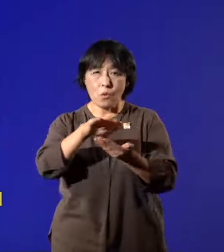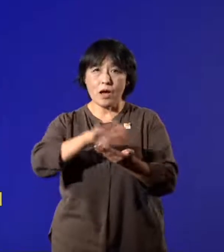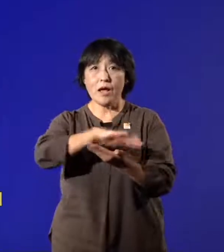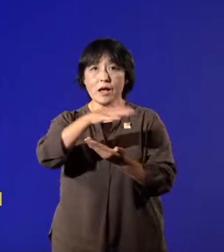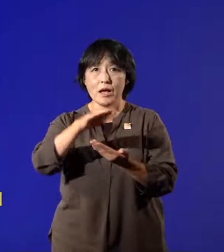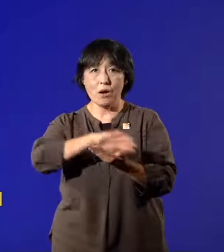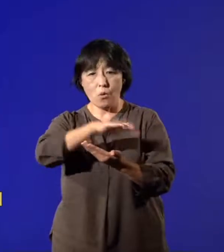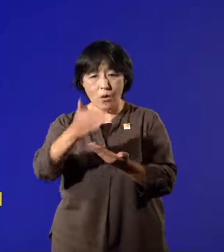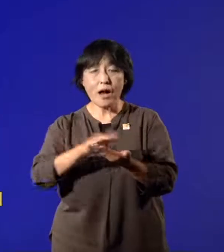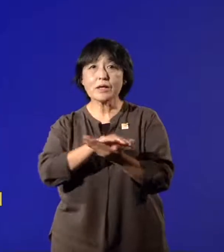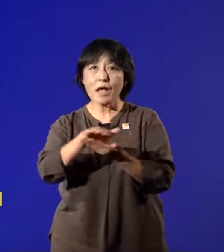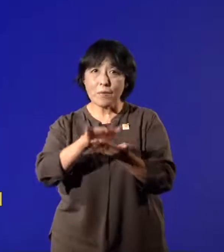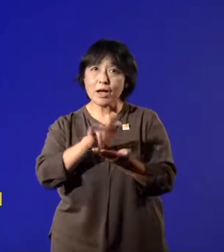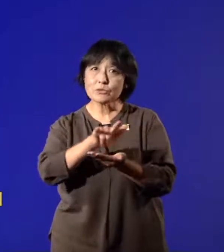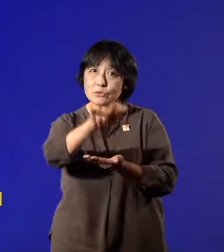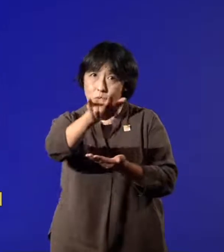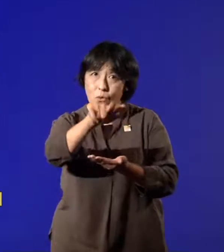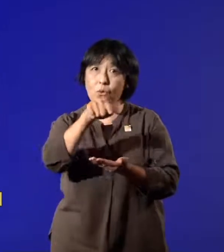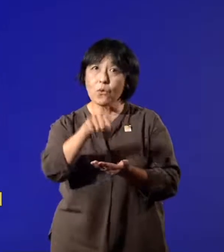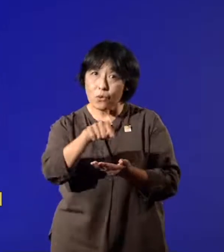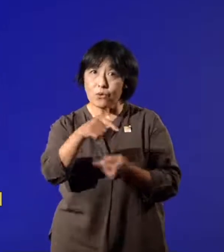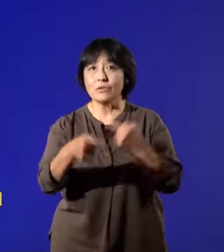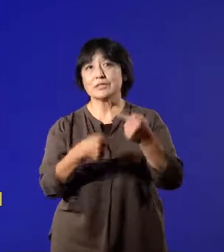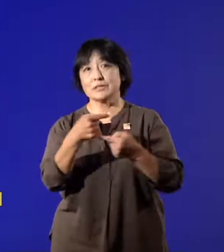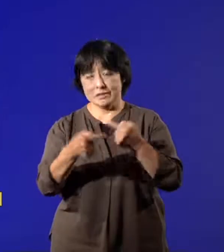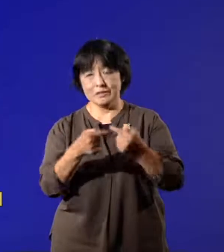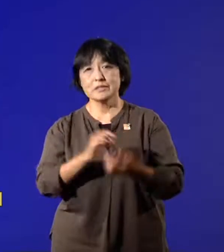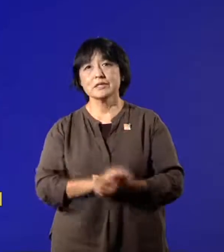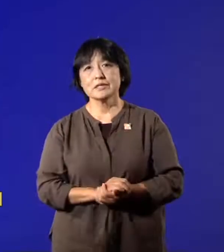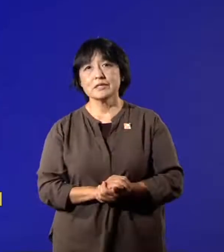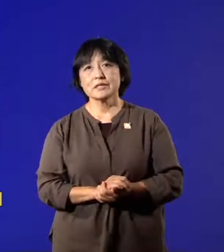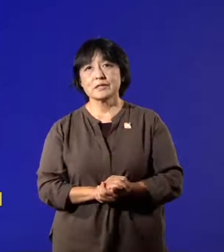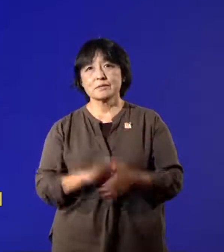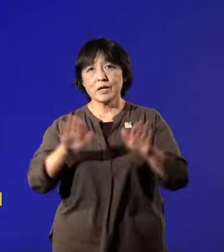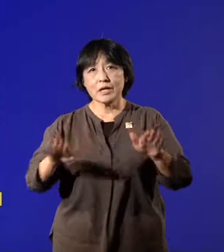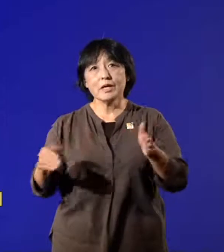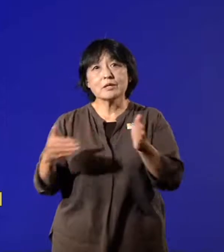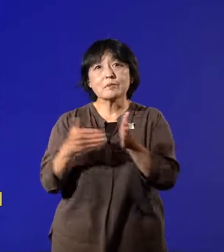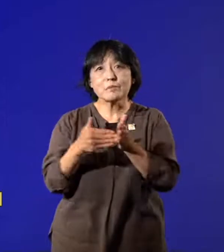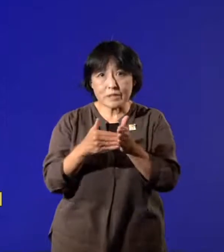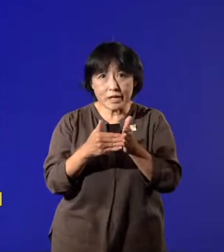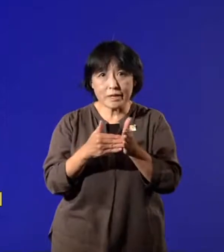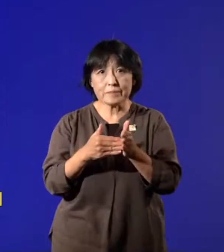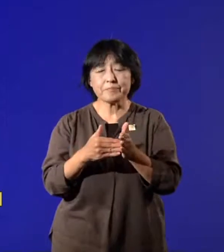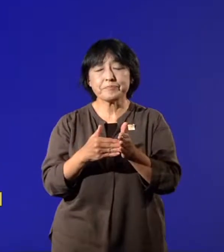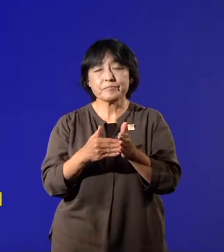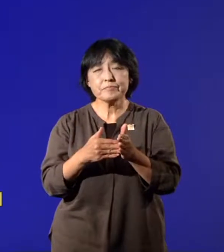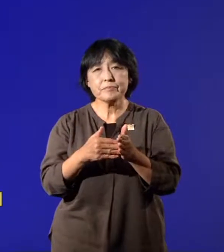連であります。まあ、これまで市民